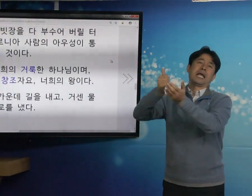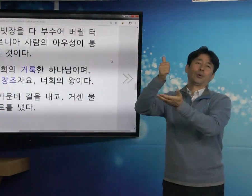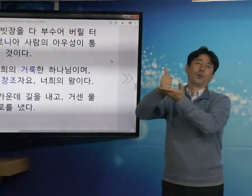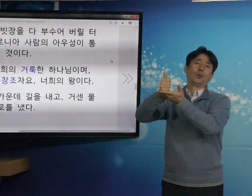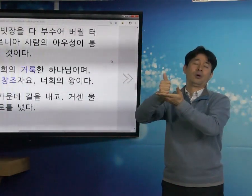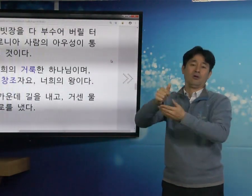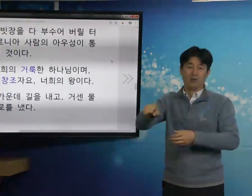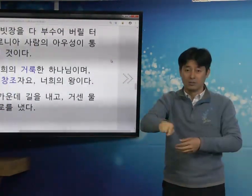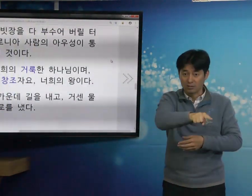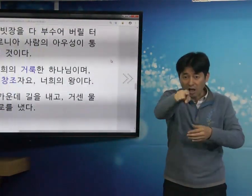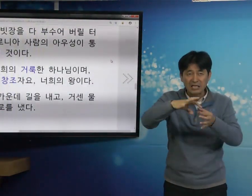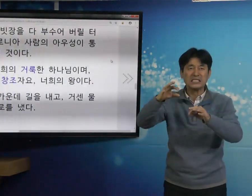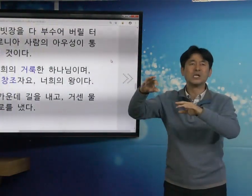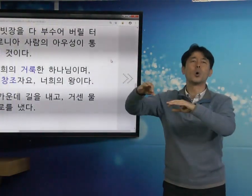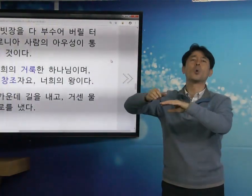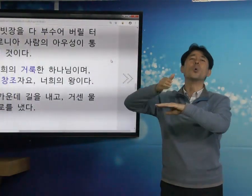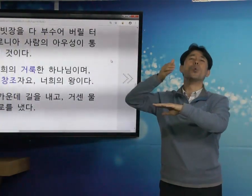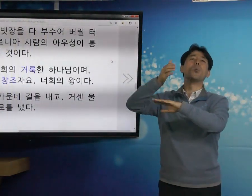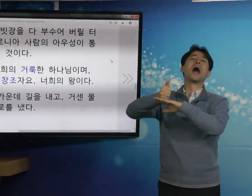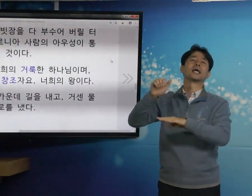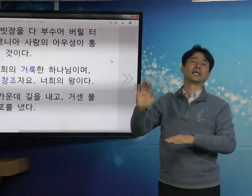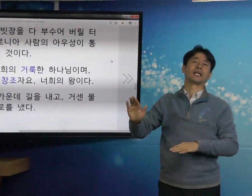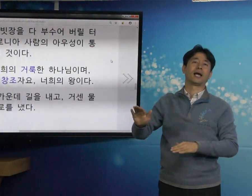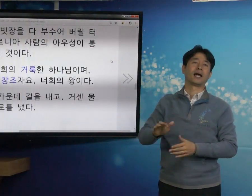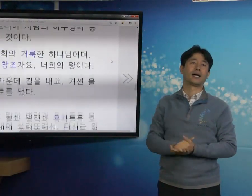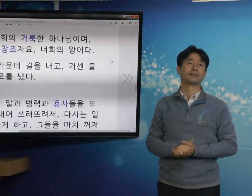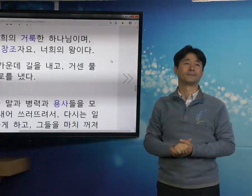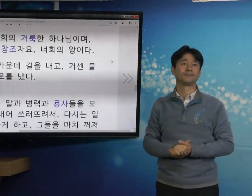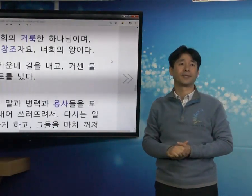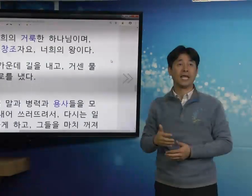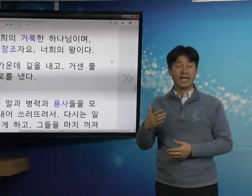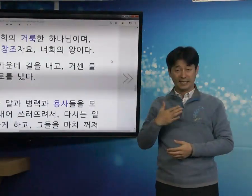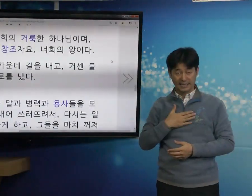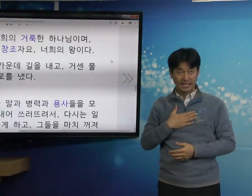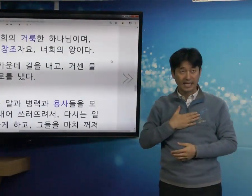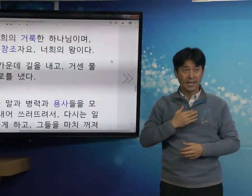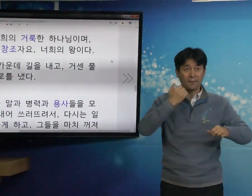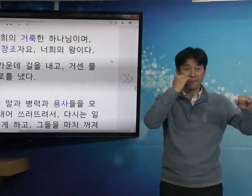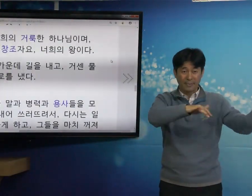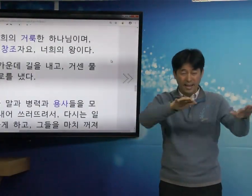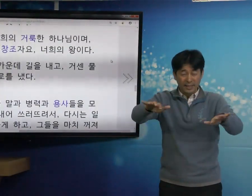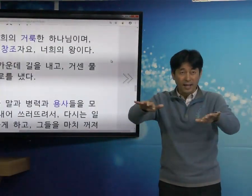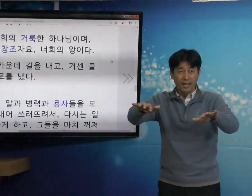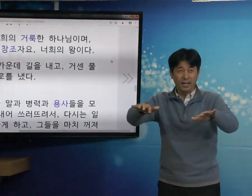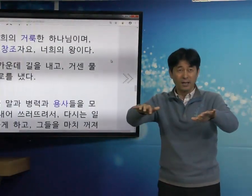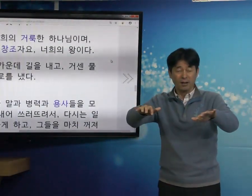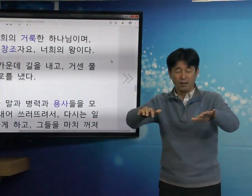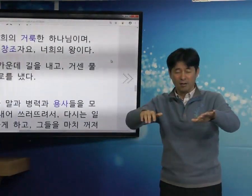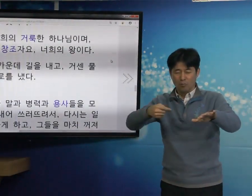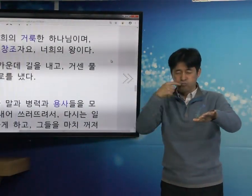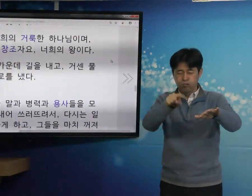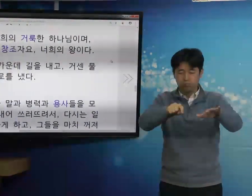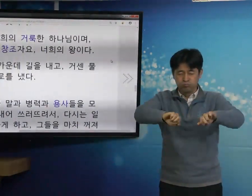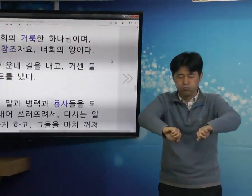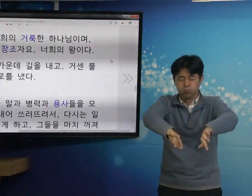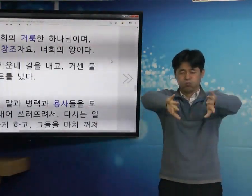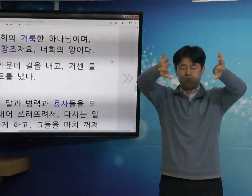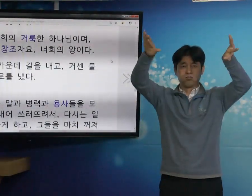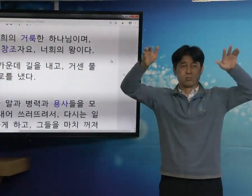창조자요 너희의 왕이다. 내가 바다 가운데